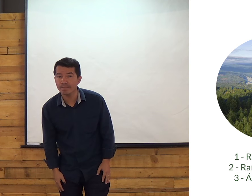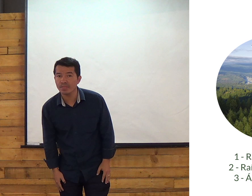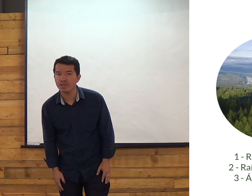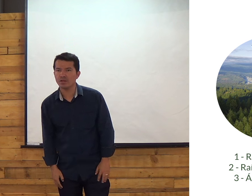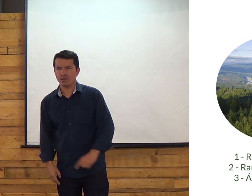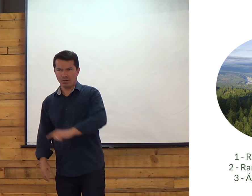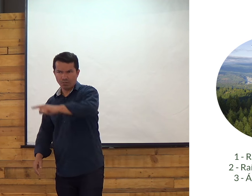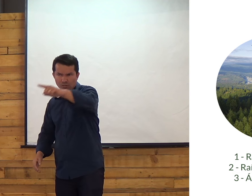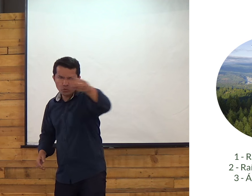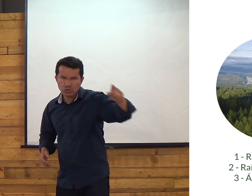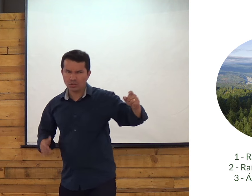você é?